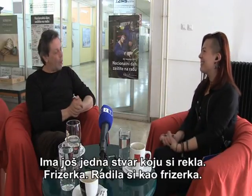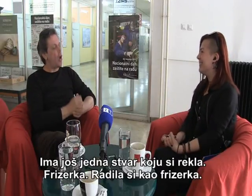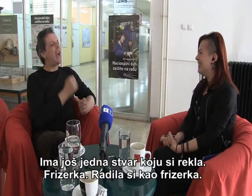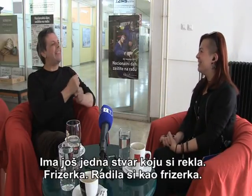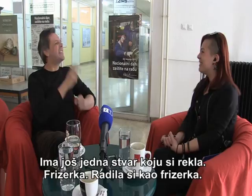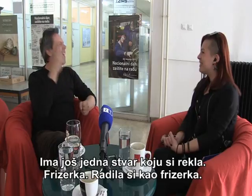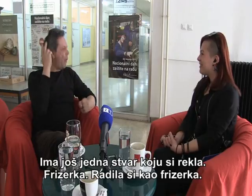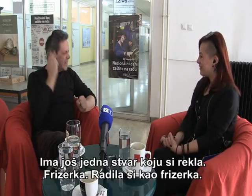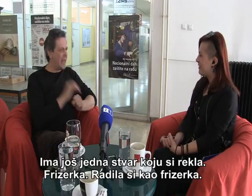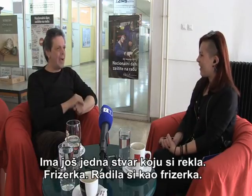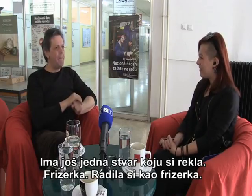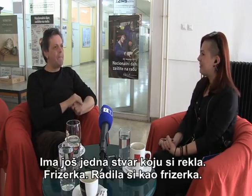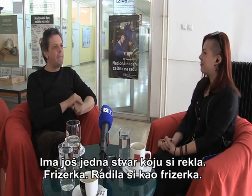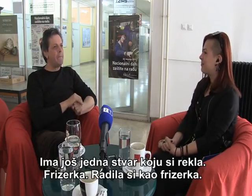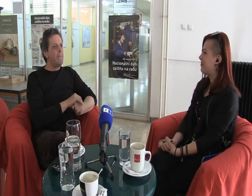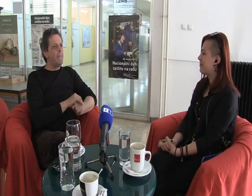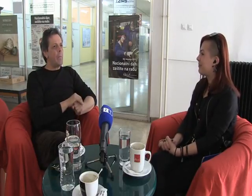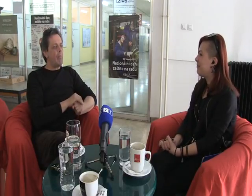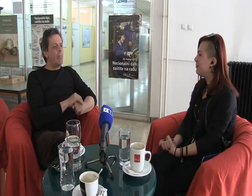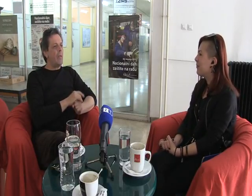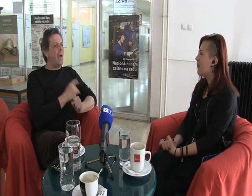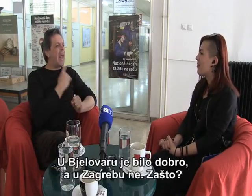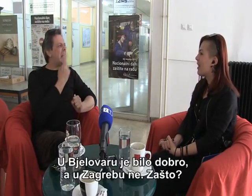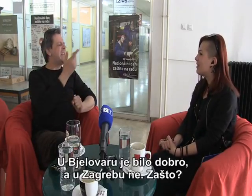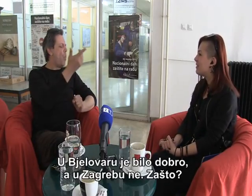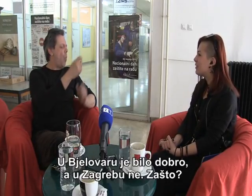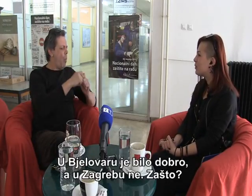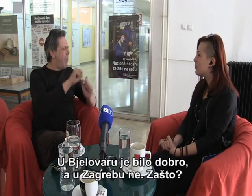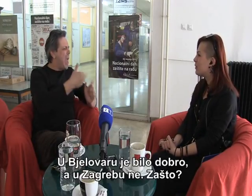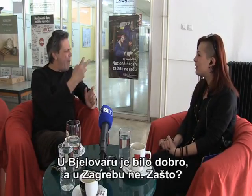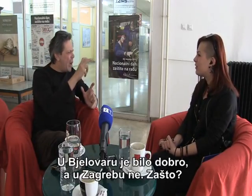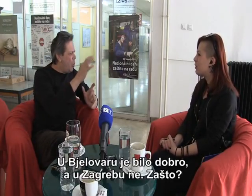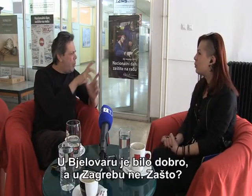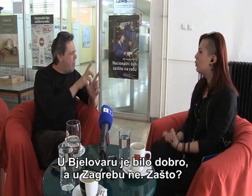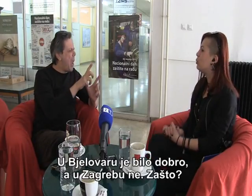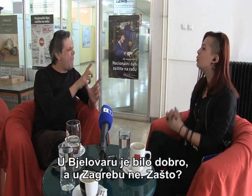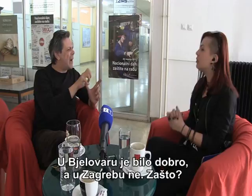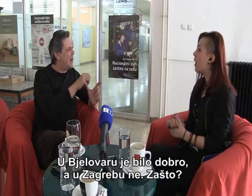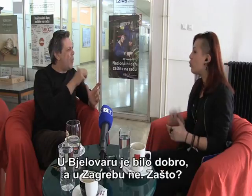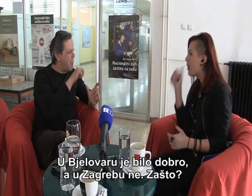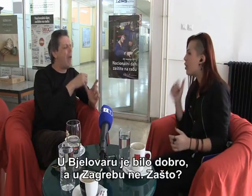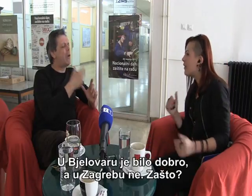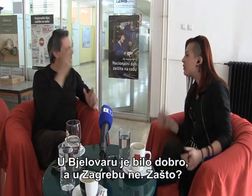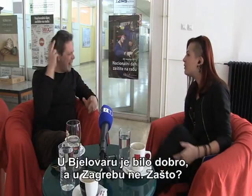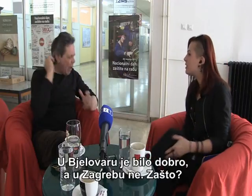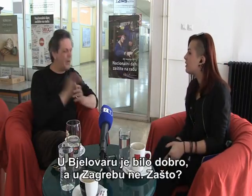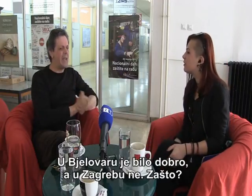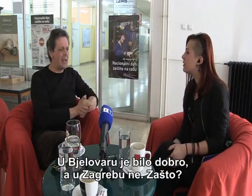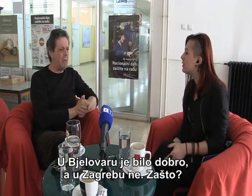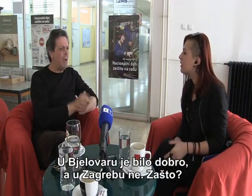Dobro, radila si kao frizerka. Rekla si djelovala Da, bijelovali se radila kao frizerka.